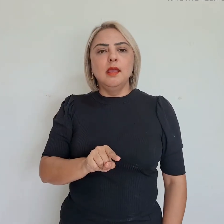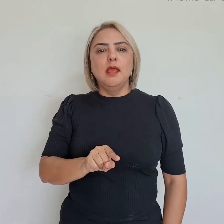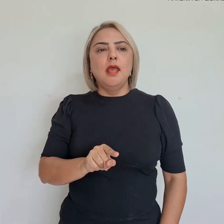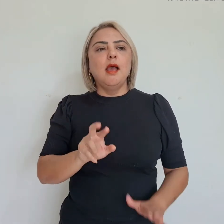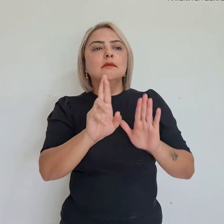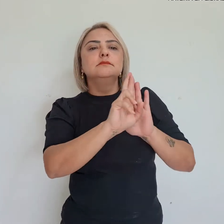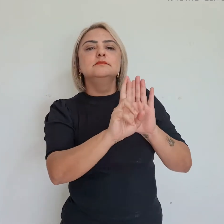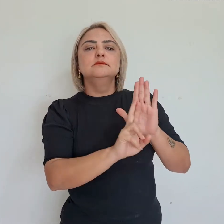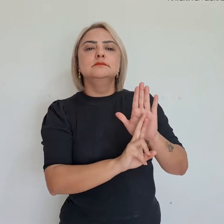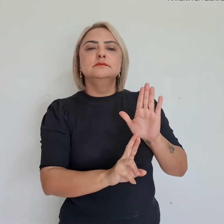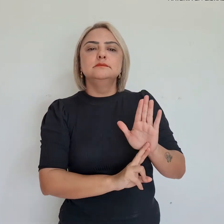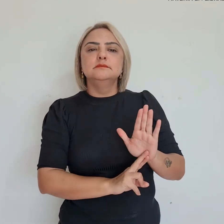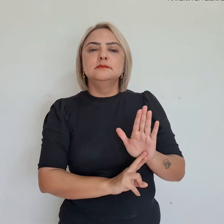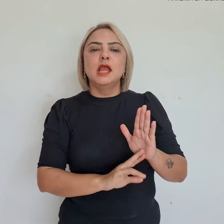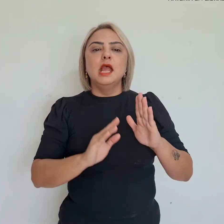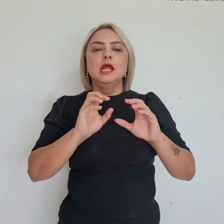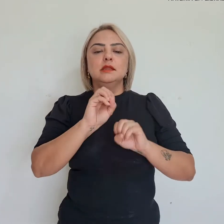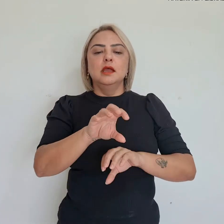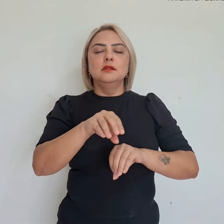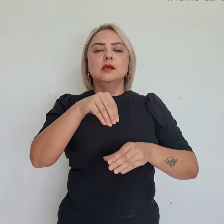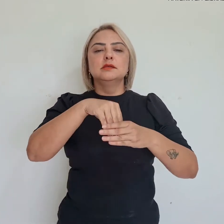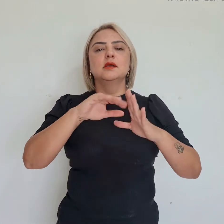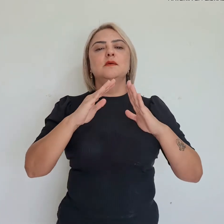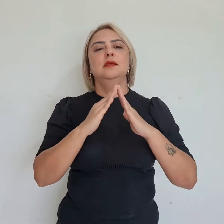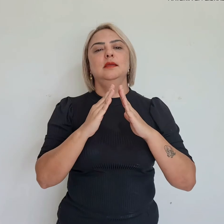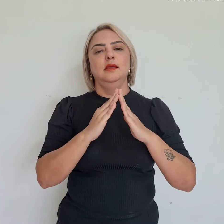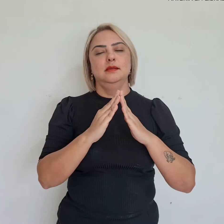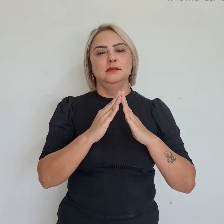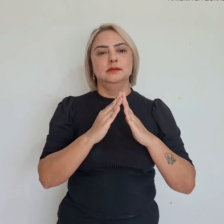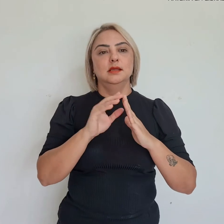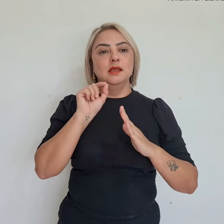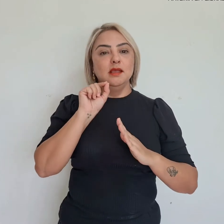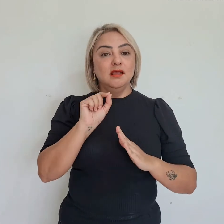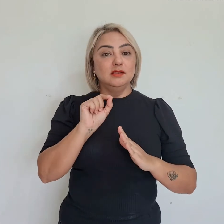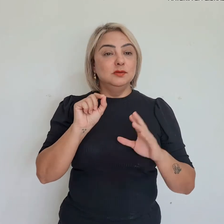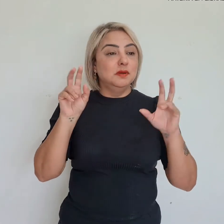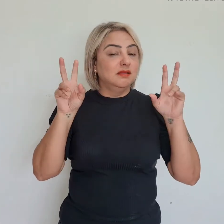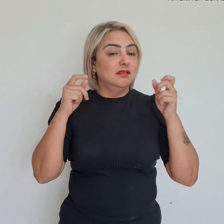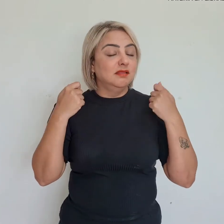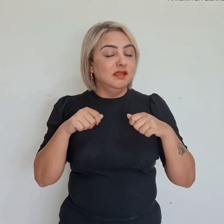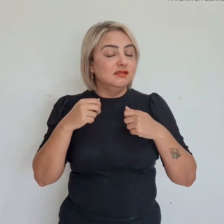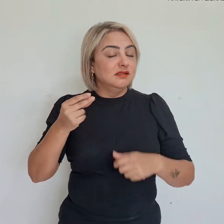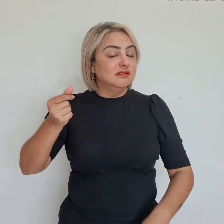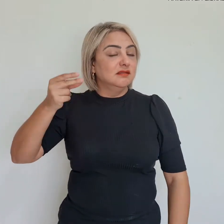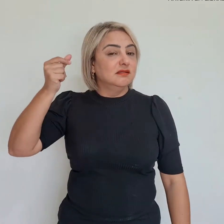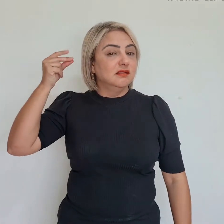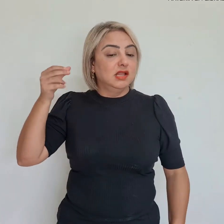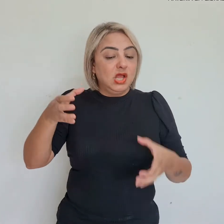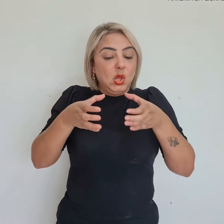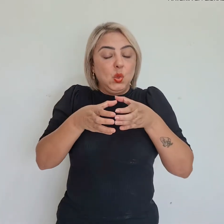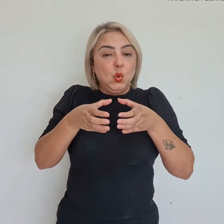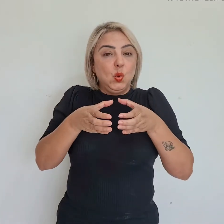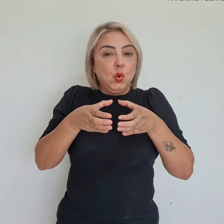do homeschooling. Trata-se de uma demanda antiga do grupo fundamentalista